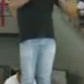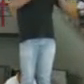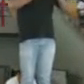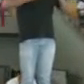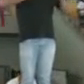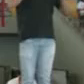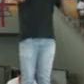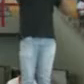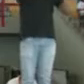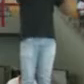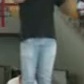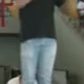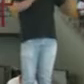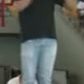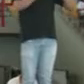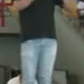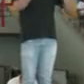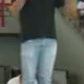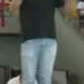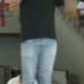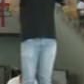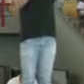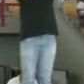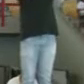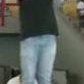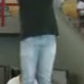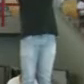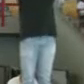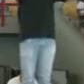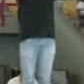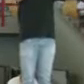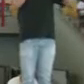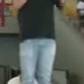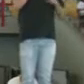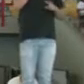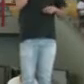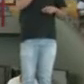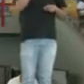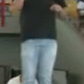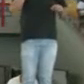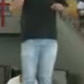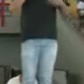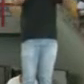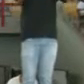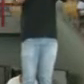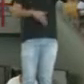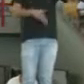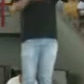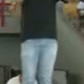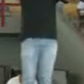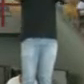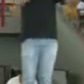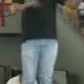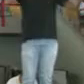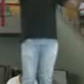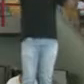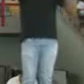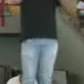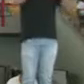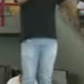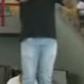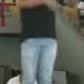ali, qual a relação que eles têm com o tema. Aquela prova é feita para os melhores alunos do Brasil, mas também é